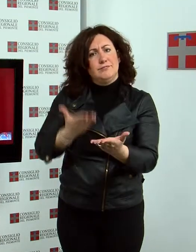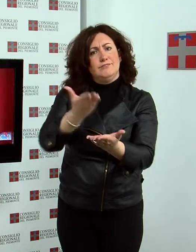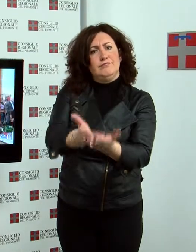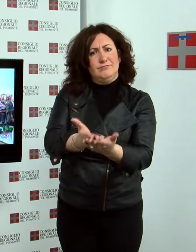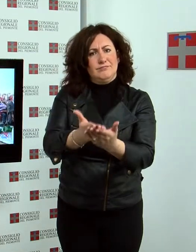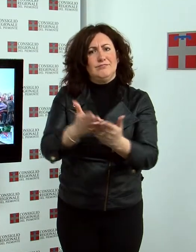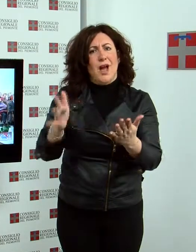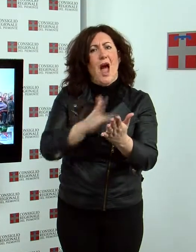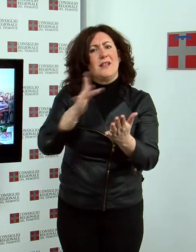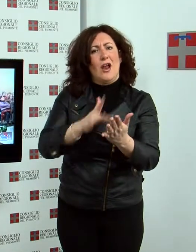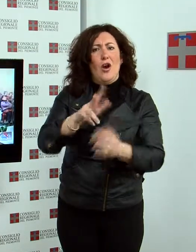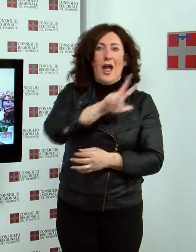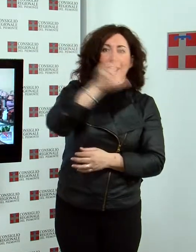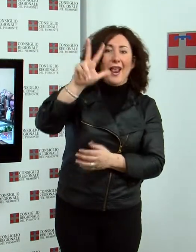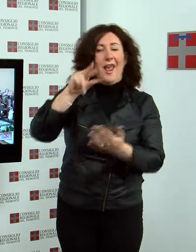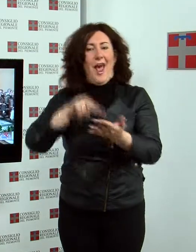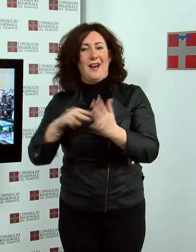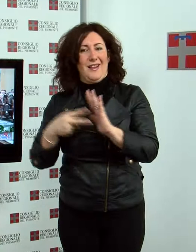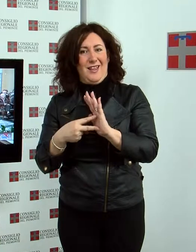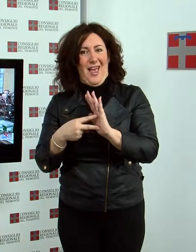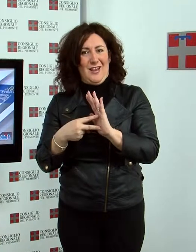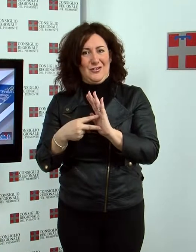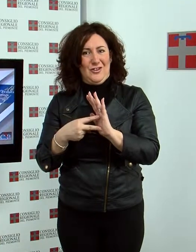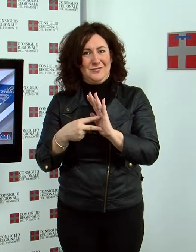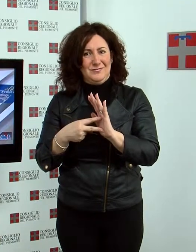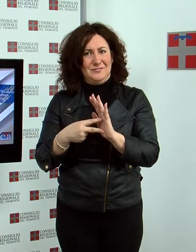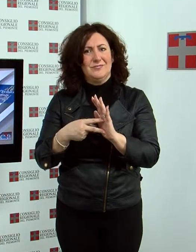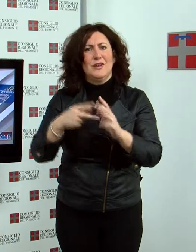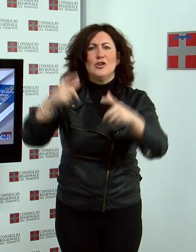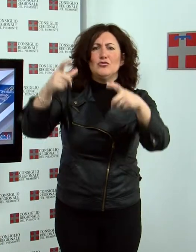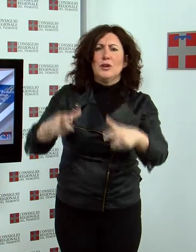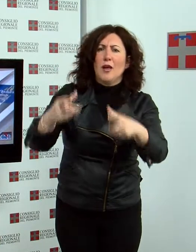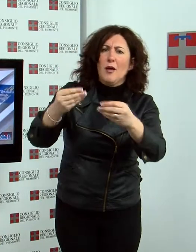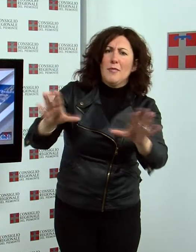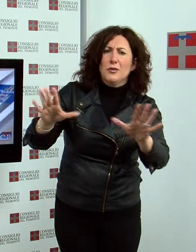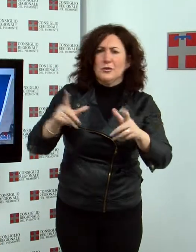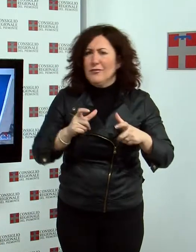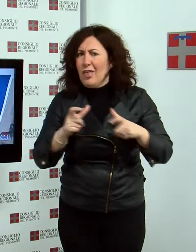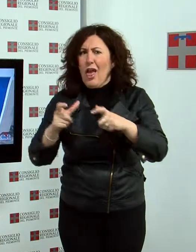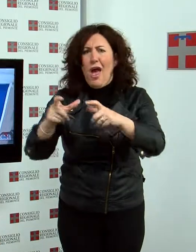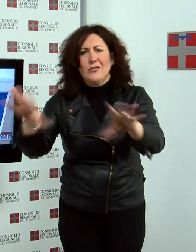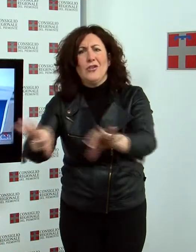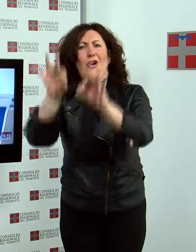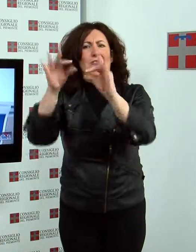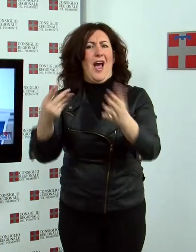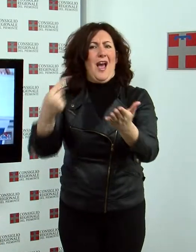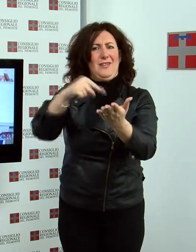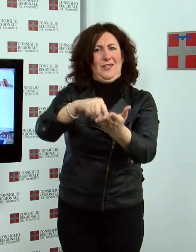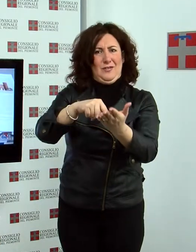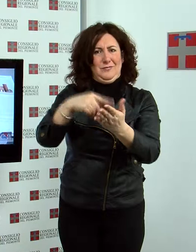mostra Il Re e l'Architetto, viaggio in una città perduta e ritrovata, percorso immaginario e suggestivo fra i palazzi della Torino del XVIII